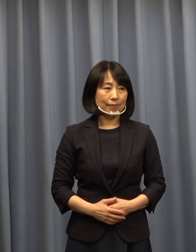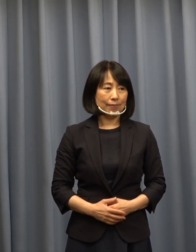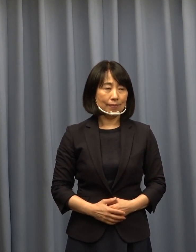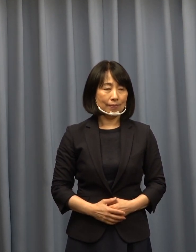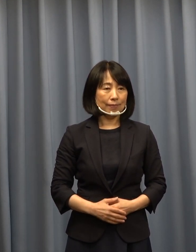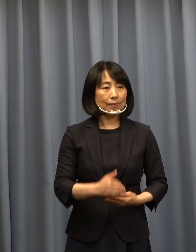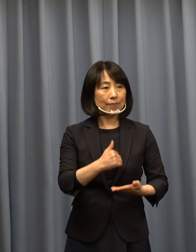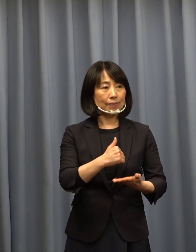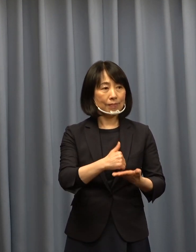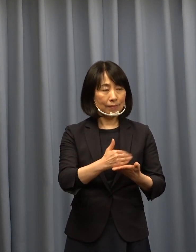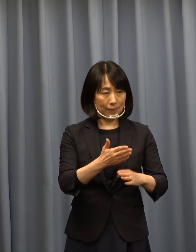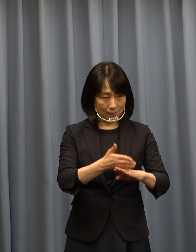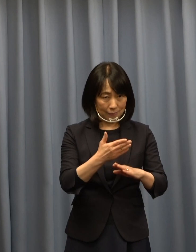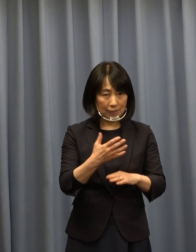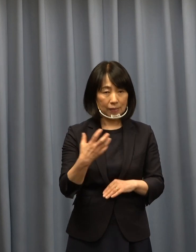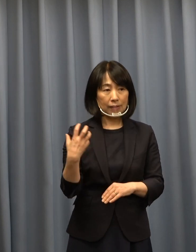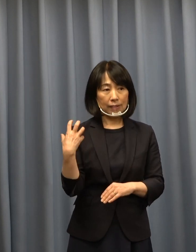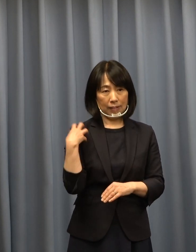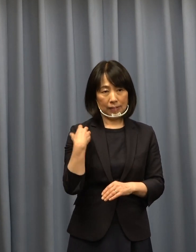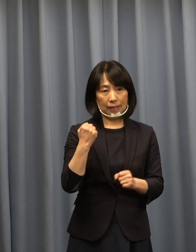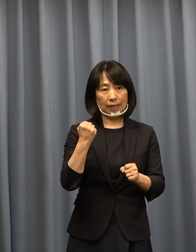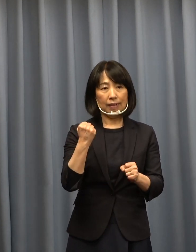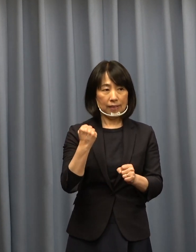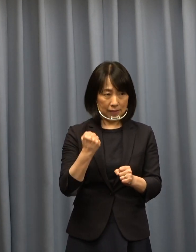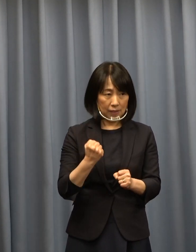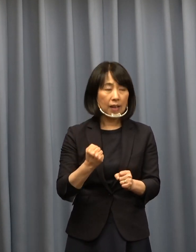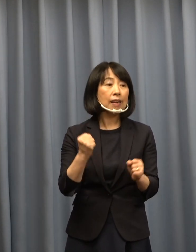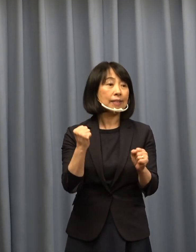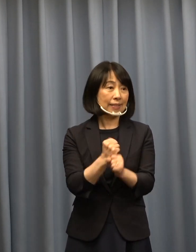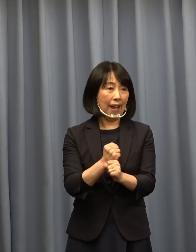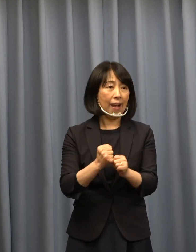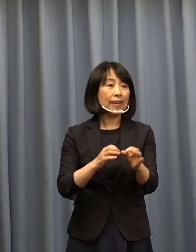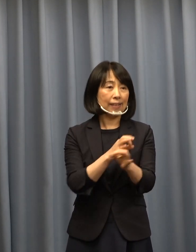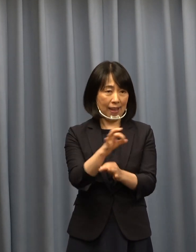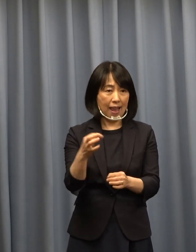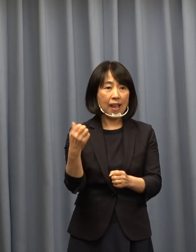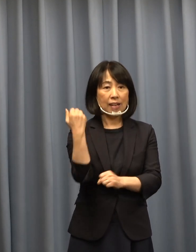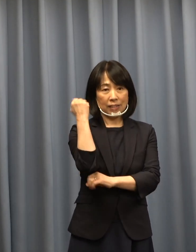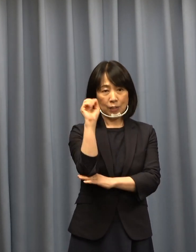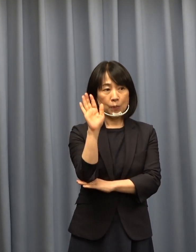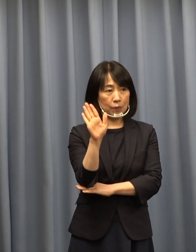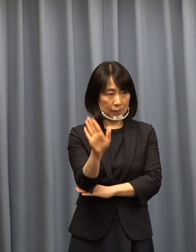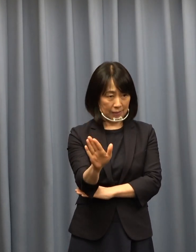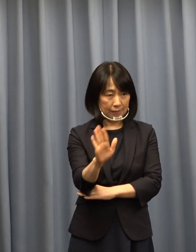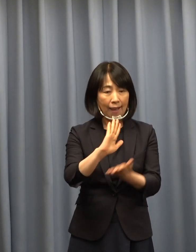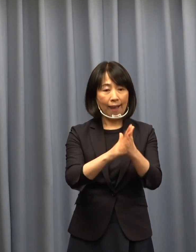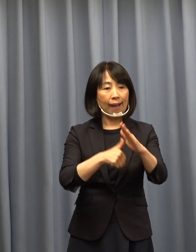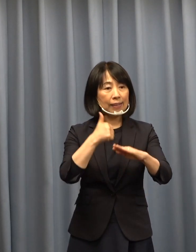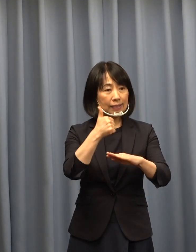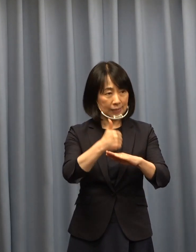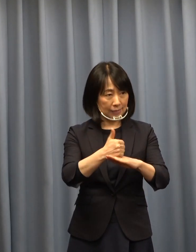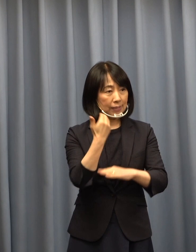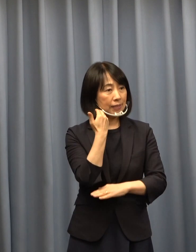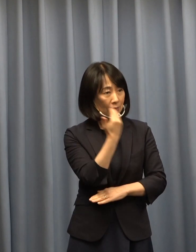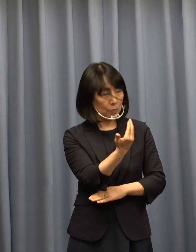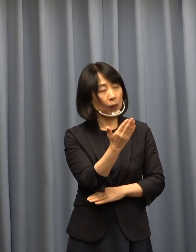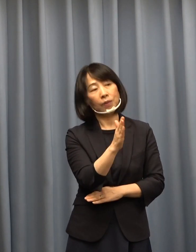ありがとうございました。本社の参考新聞のまとめです。よろしくお願いいたします。まず記事にお伺いいたします。